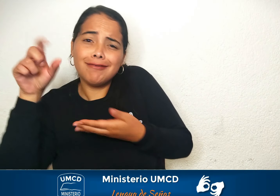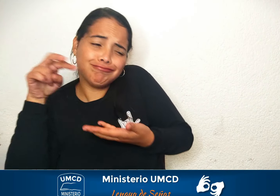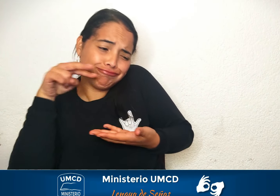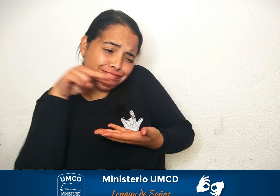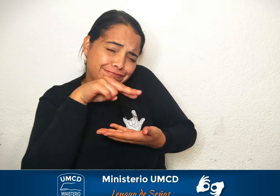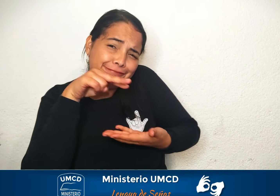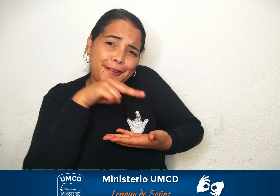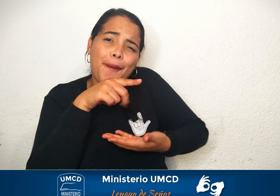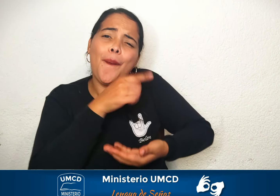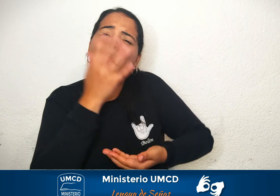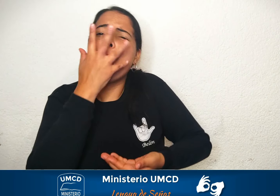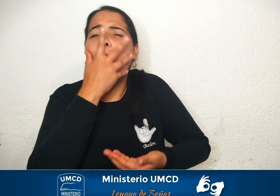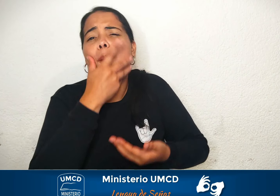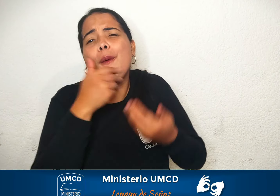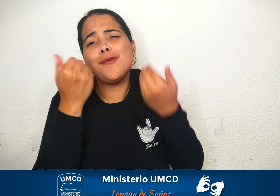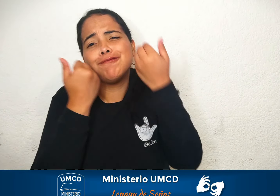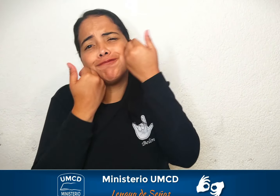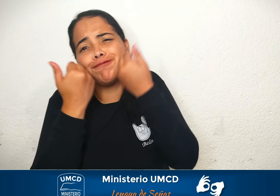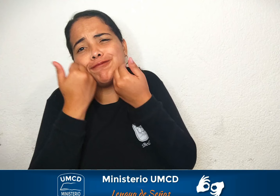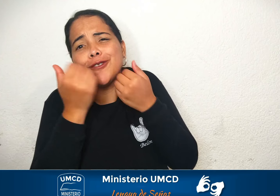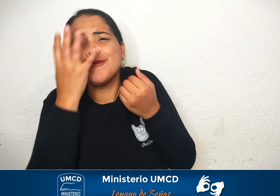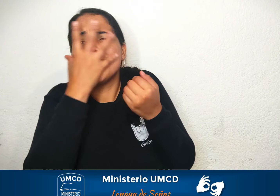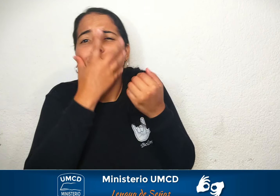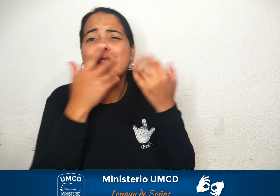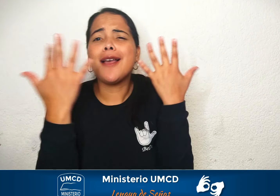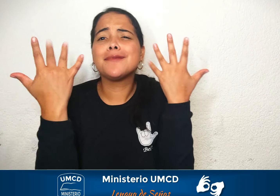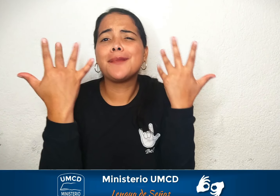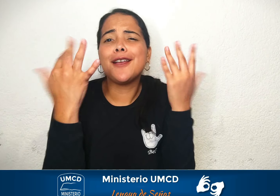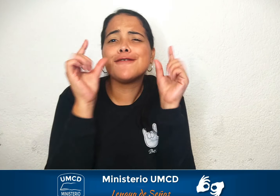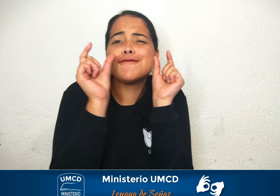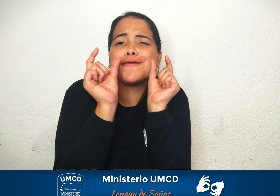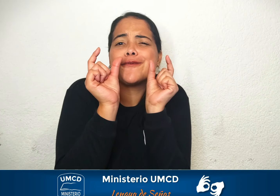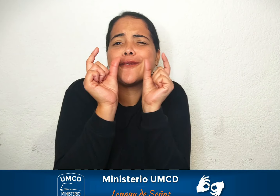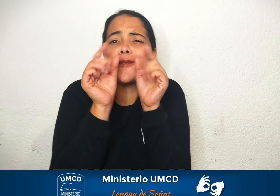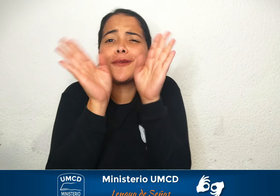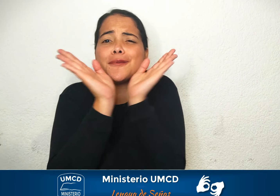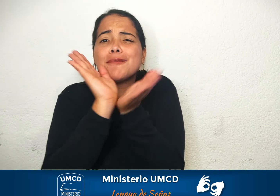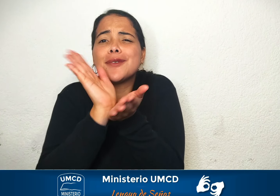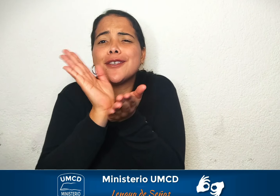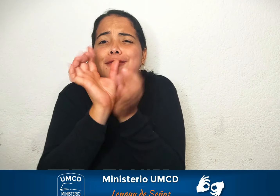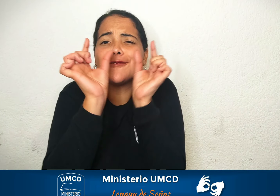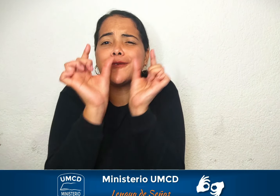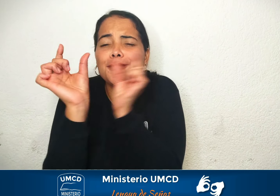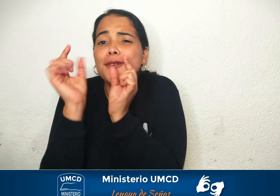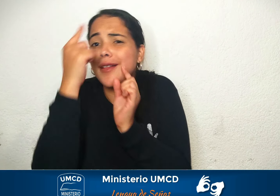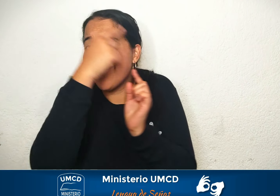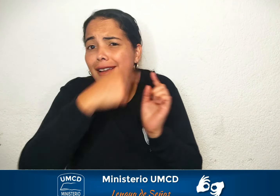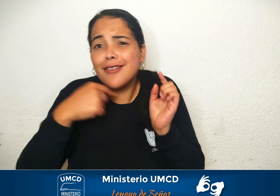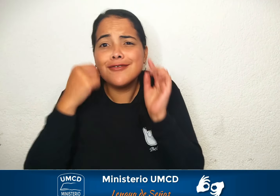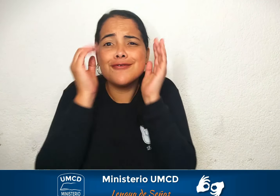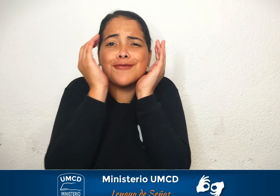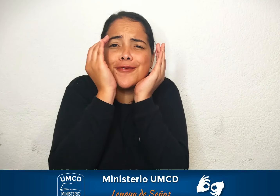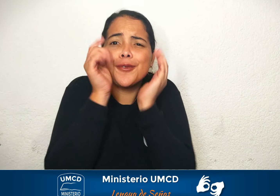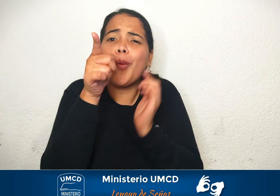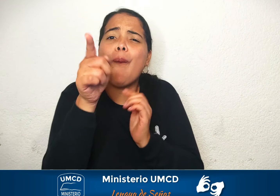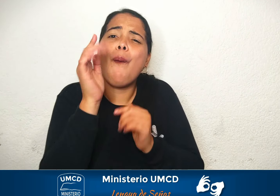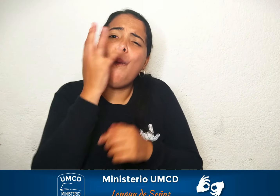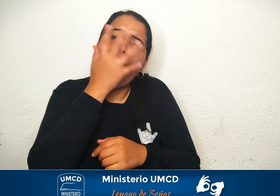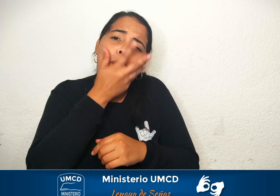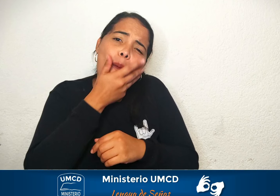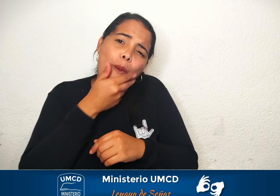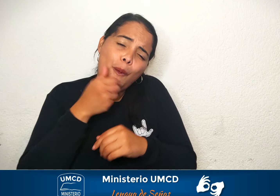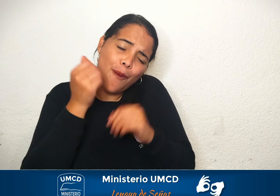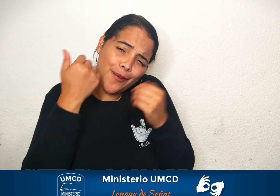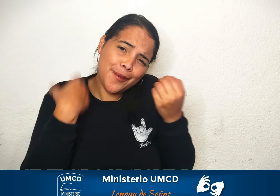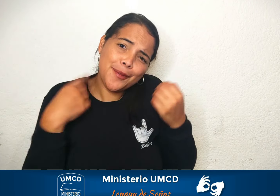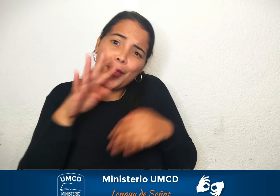a ese niño tan tierno, tan chiquito, con sus manos tan delicadas, sus pies, su rostro, y todo genera